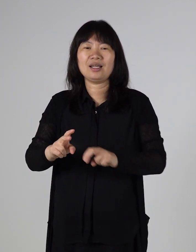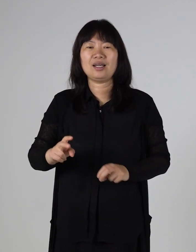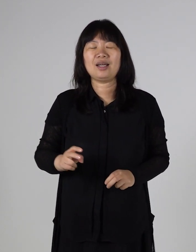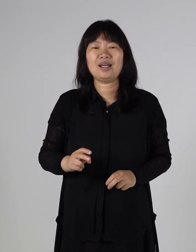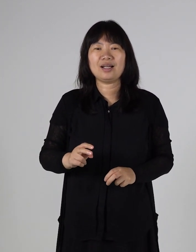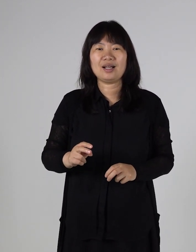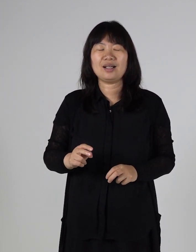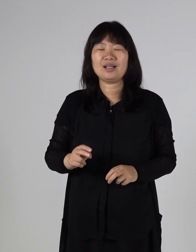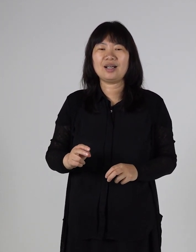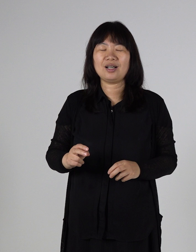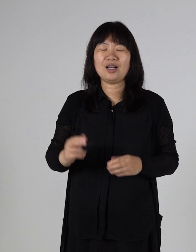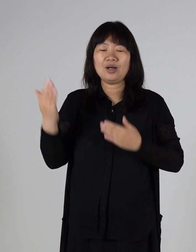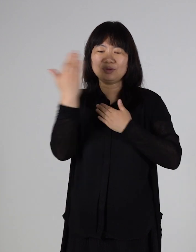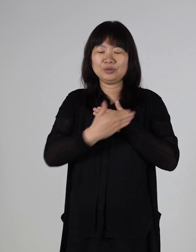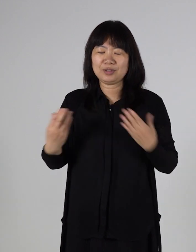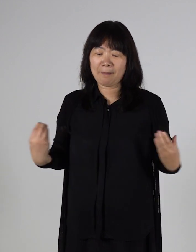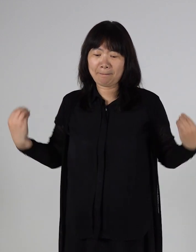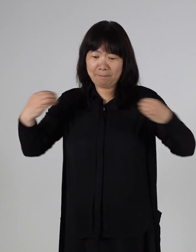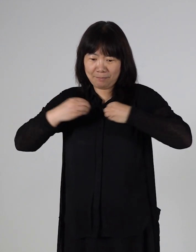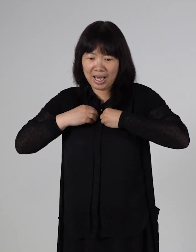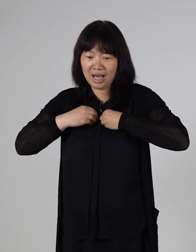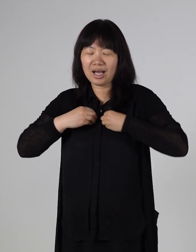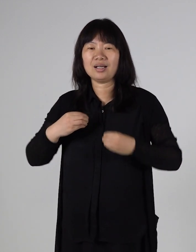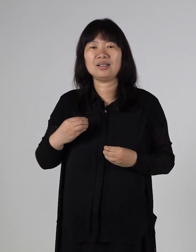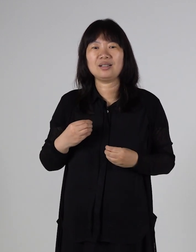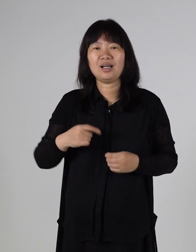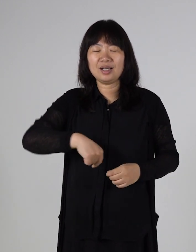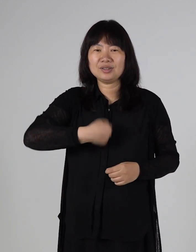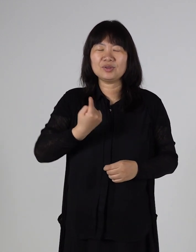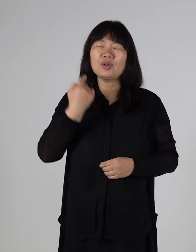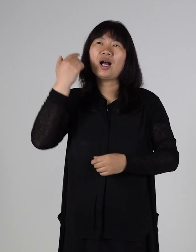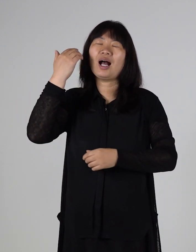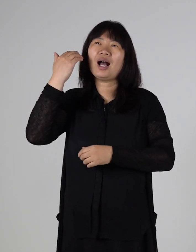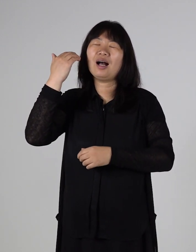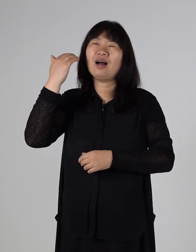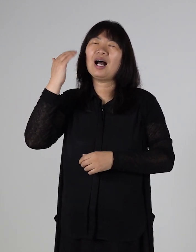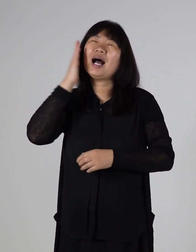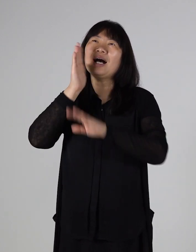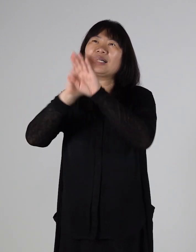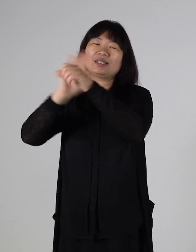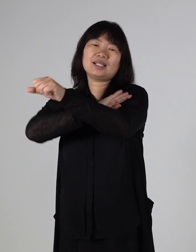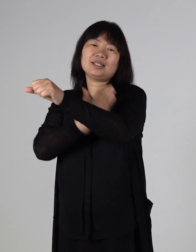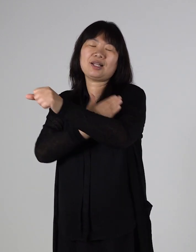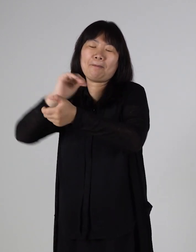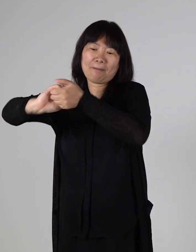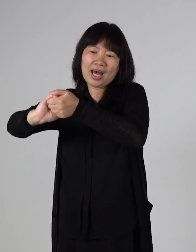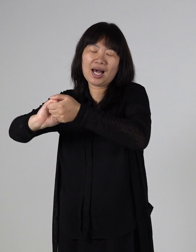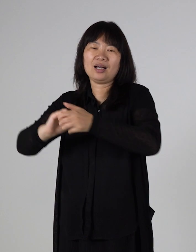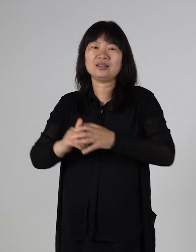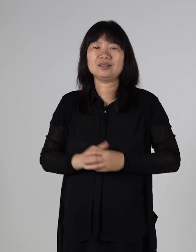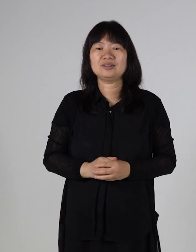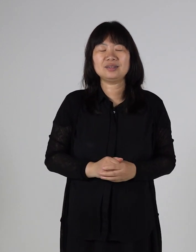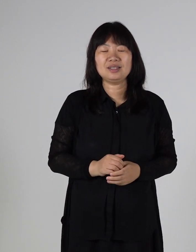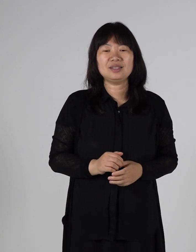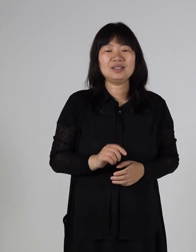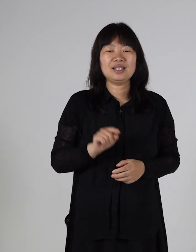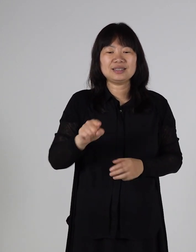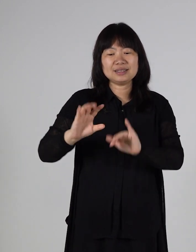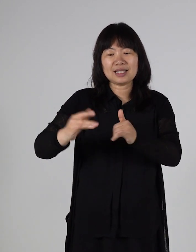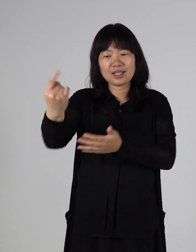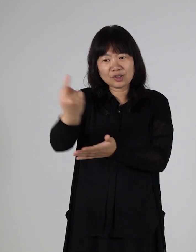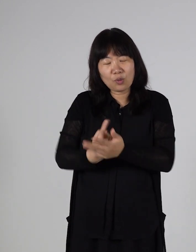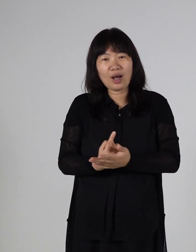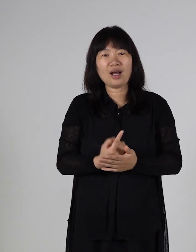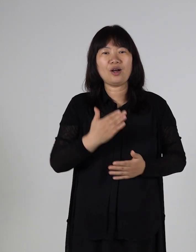제한하셔서 육신의 몸을 입으시고 이 땅에 오셨다는 뜻이에요. 왜? 우리와 똑같이 되시고